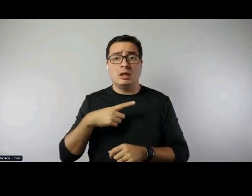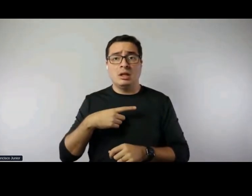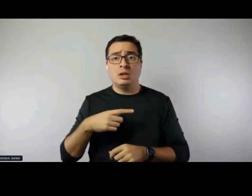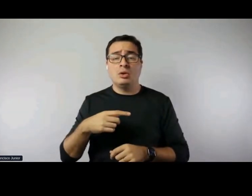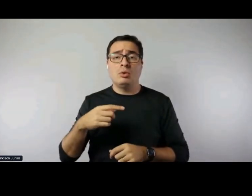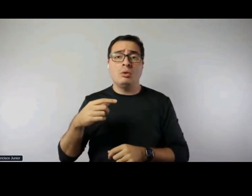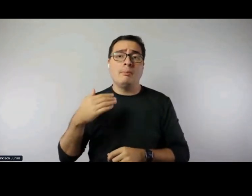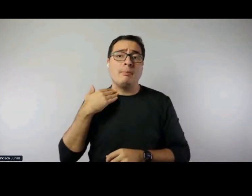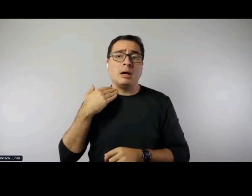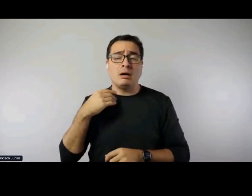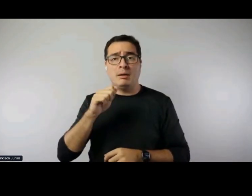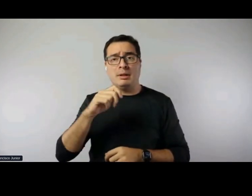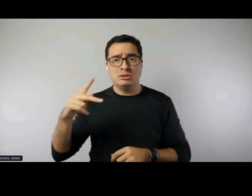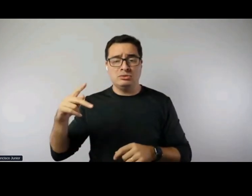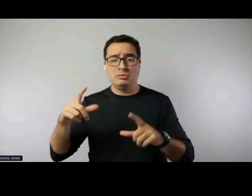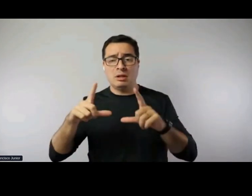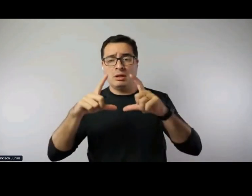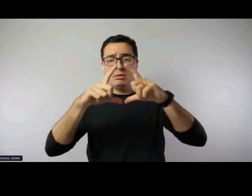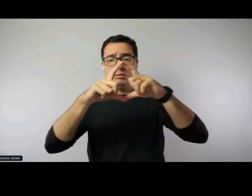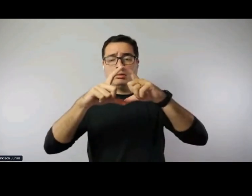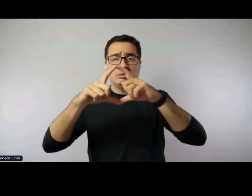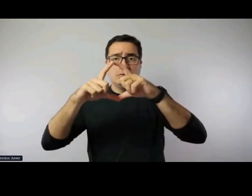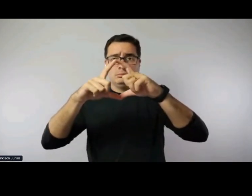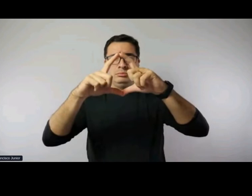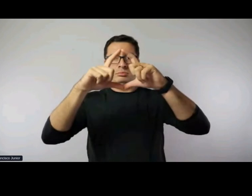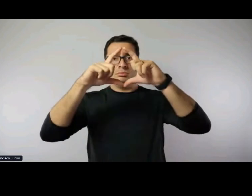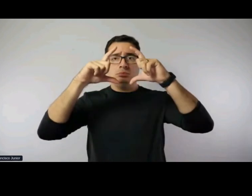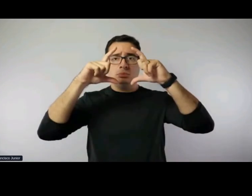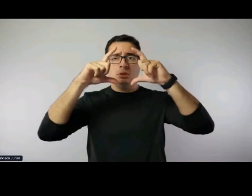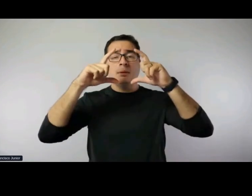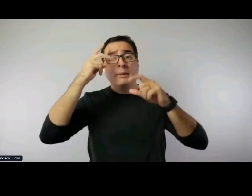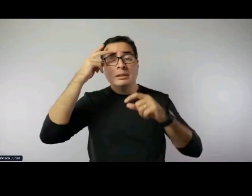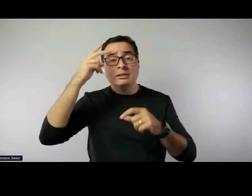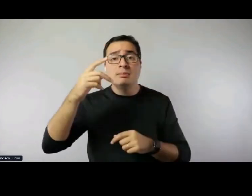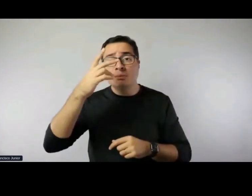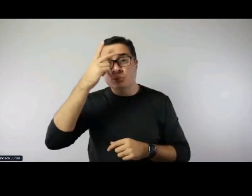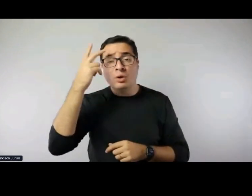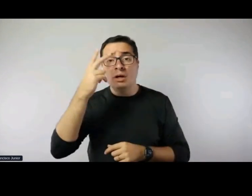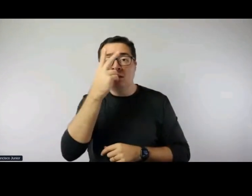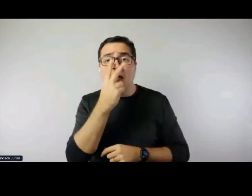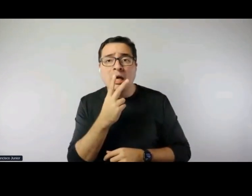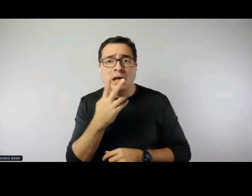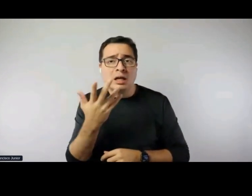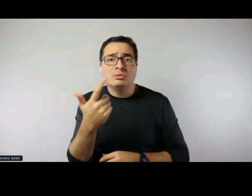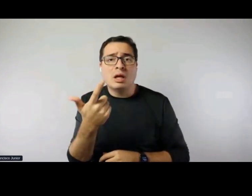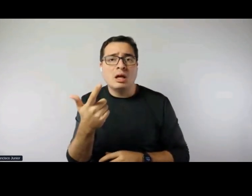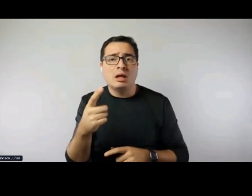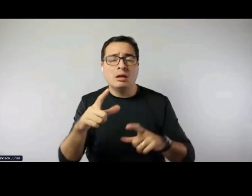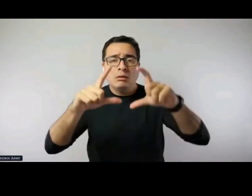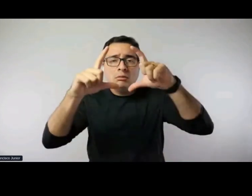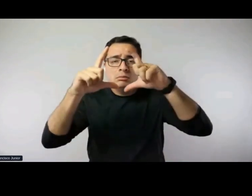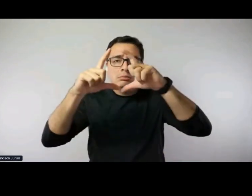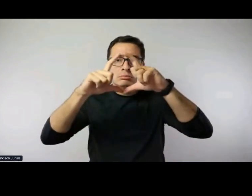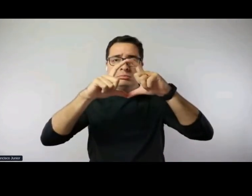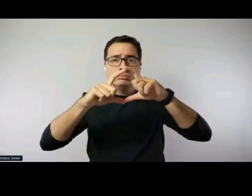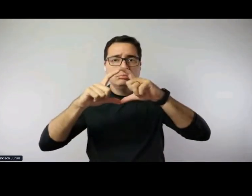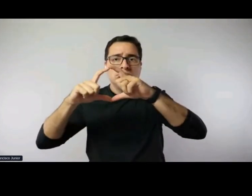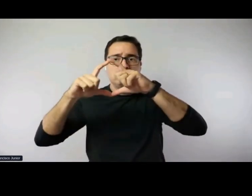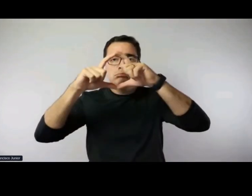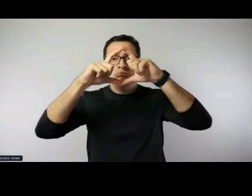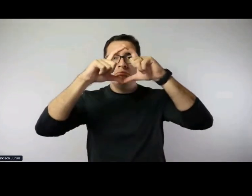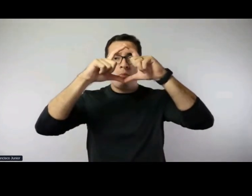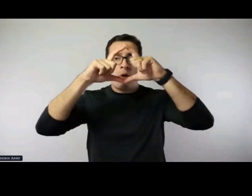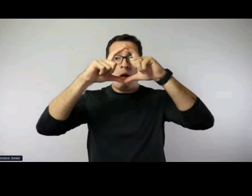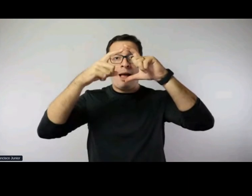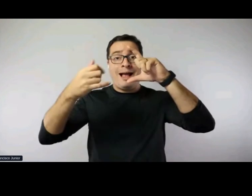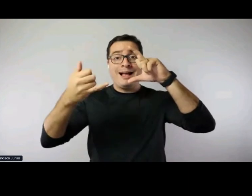desses aplicativos. Agora, imagina uma pessoa cega que não tiver esse input. Então, o que é o